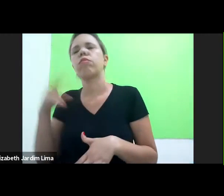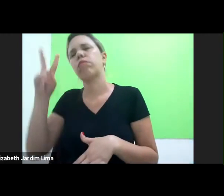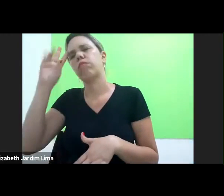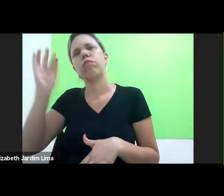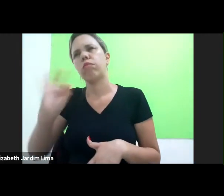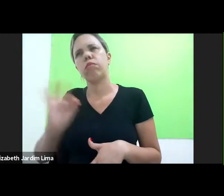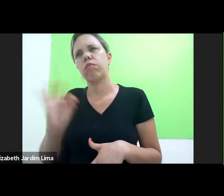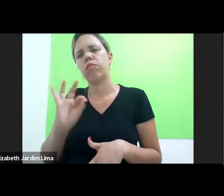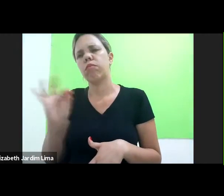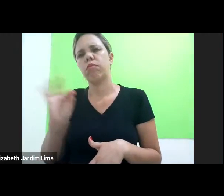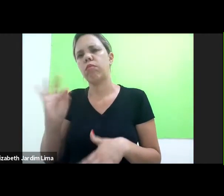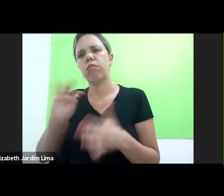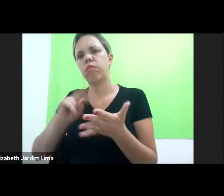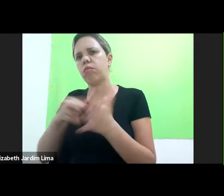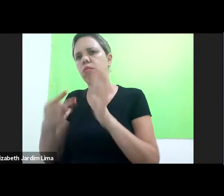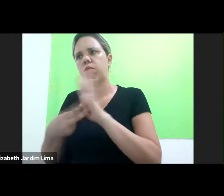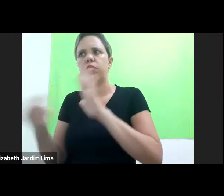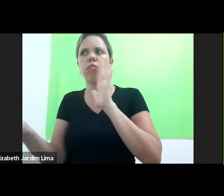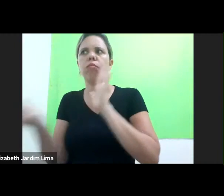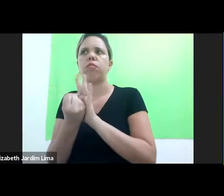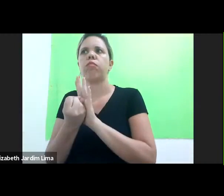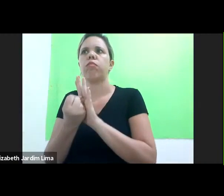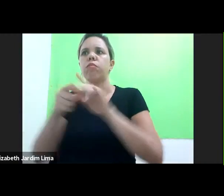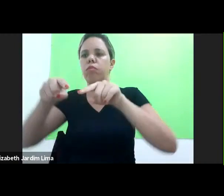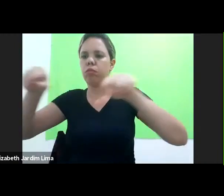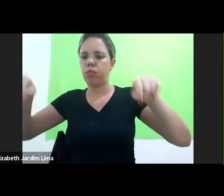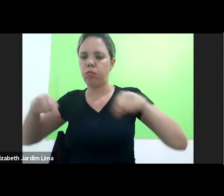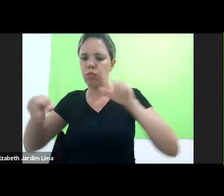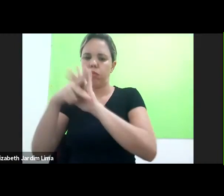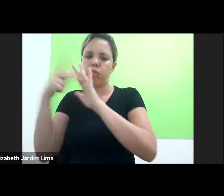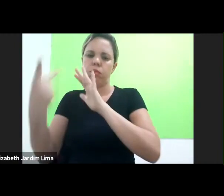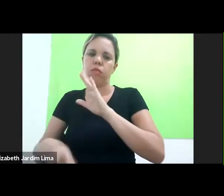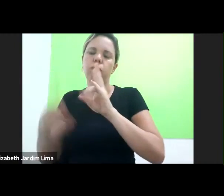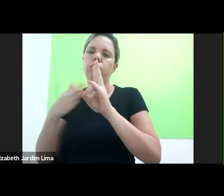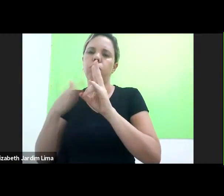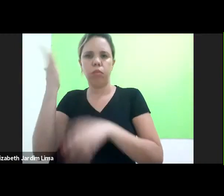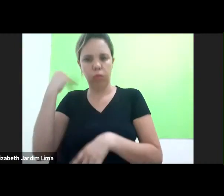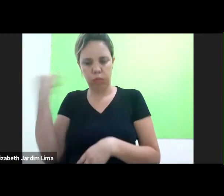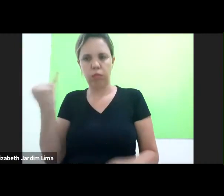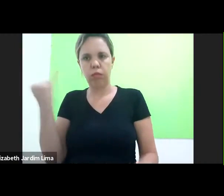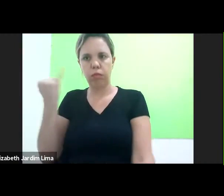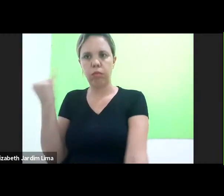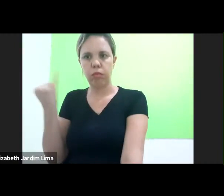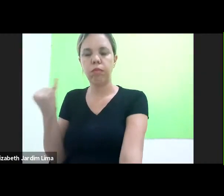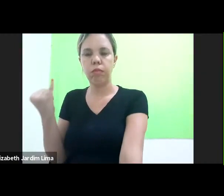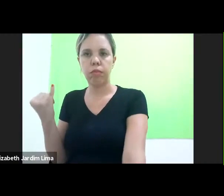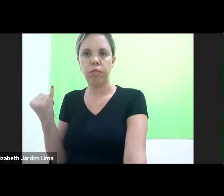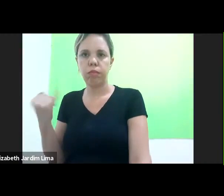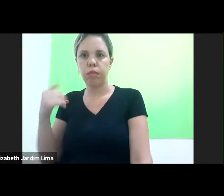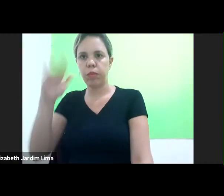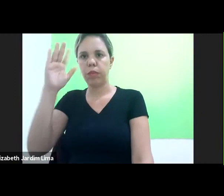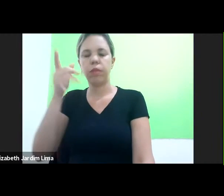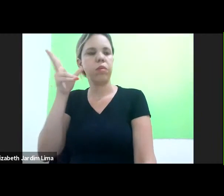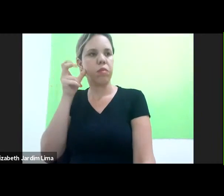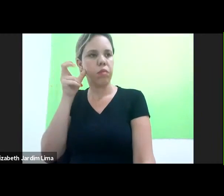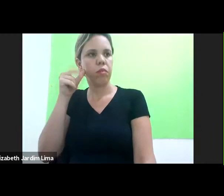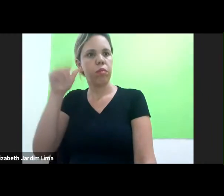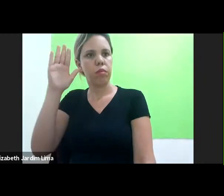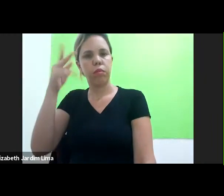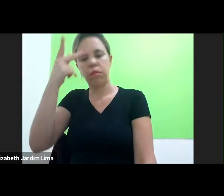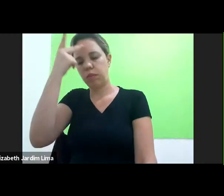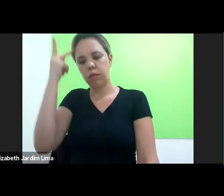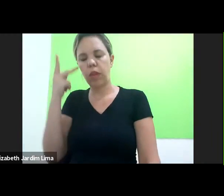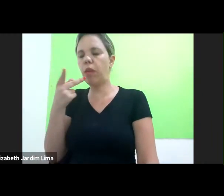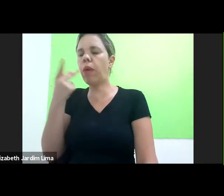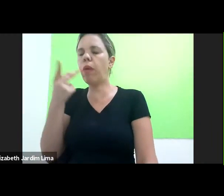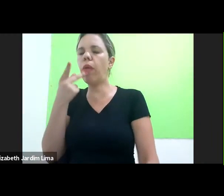era exatamente demarcação de terra indígena, mas eu sabia que isso era importante, porque era o que mais eu ouvia as lideranças falarem,